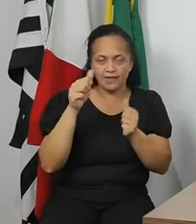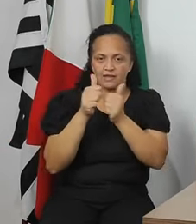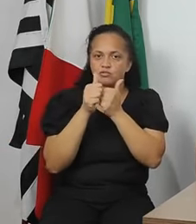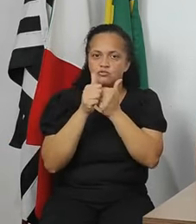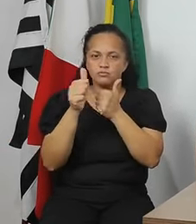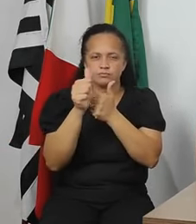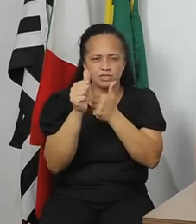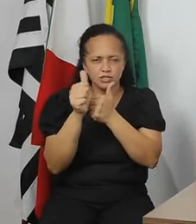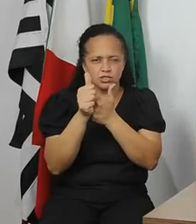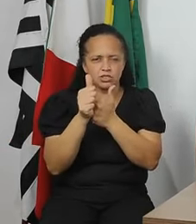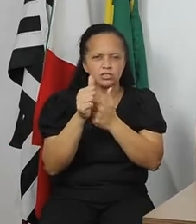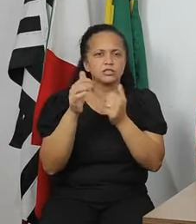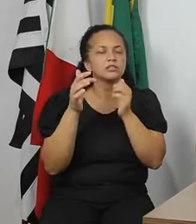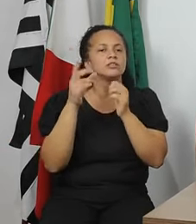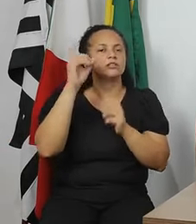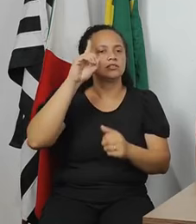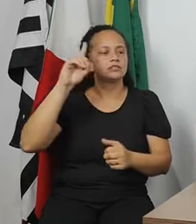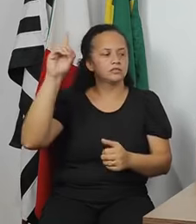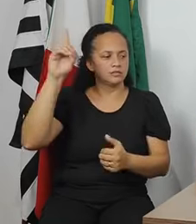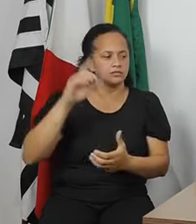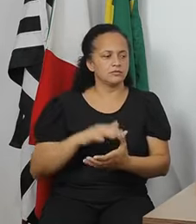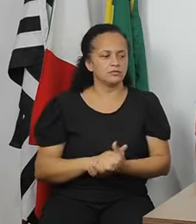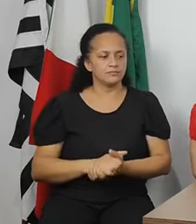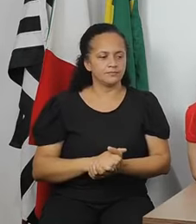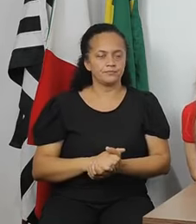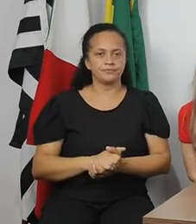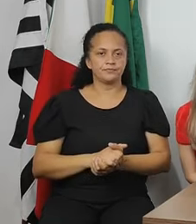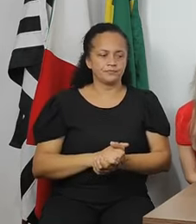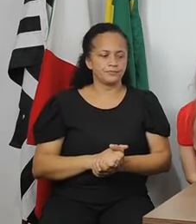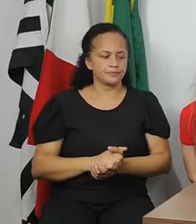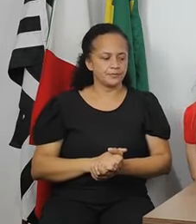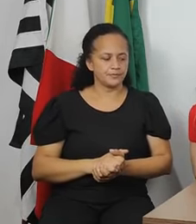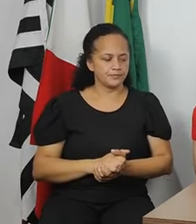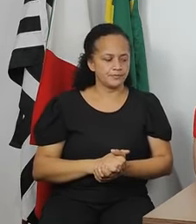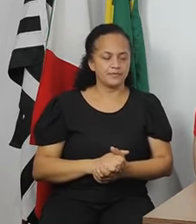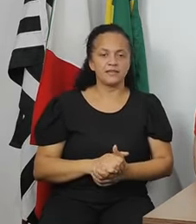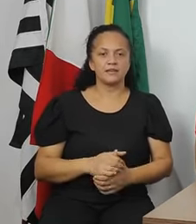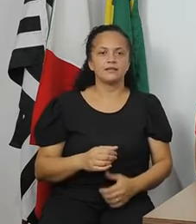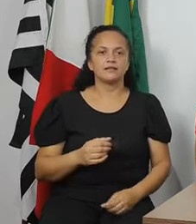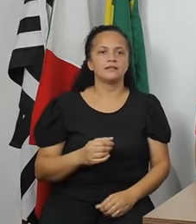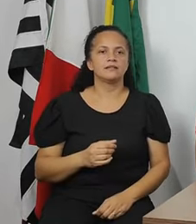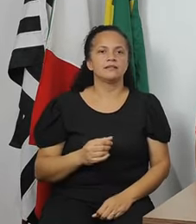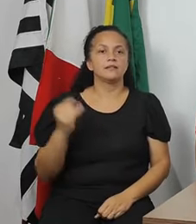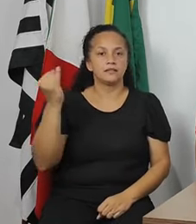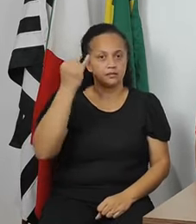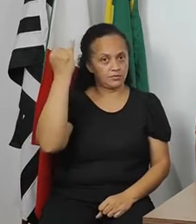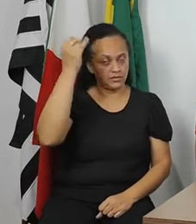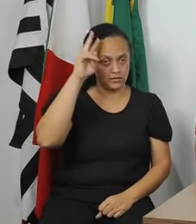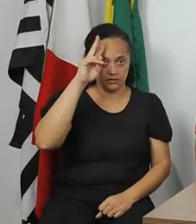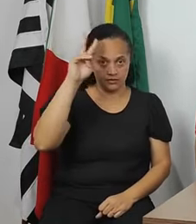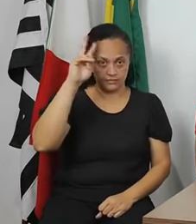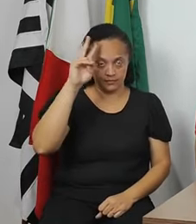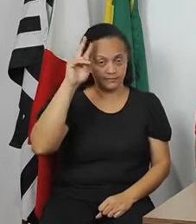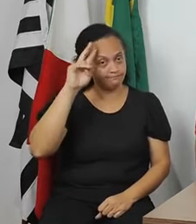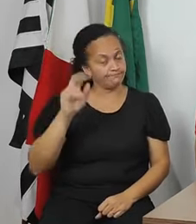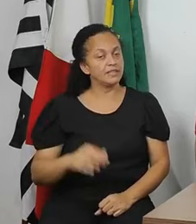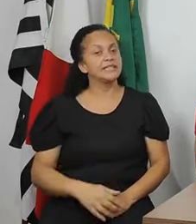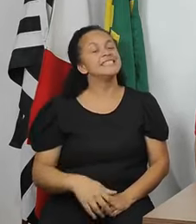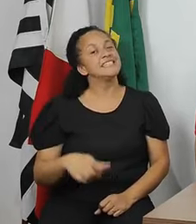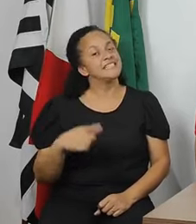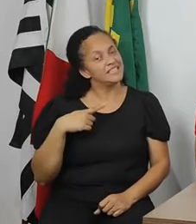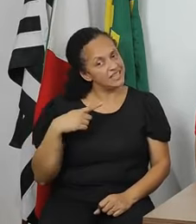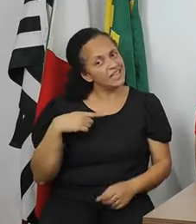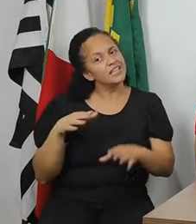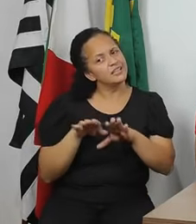importante também, a gente sempre lembrar. Nesse ponto também tem alguns erros aí, né, que as pessoas cometem ao praticar o jejum, né?